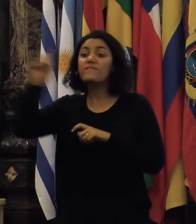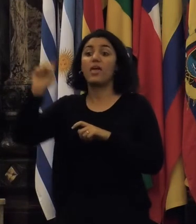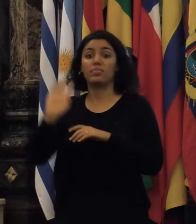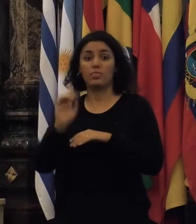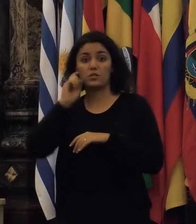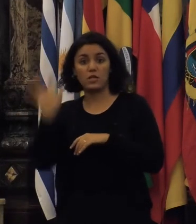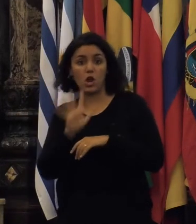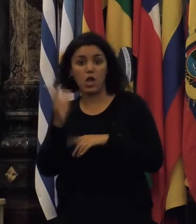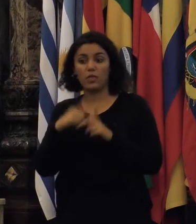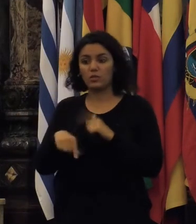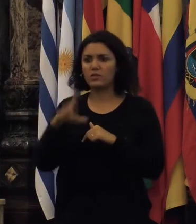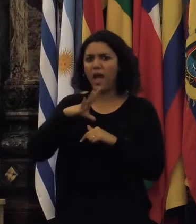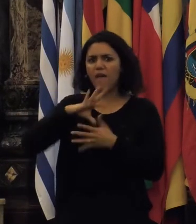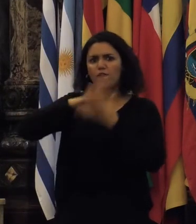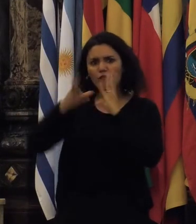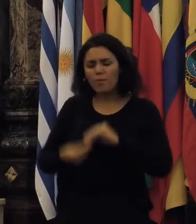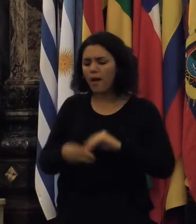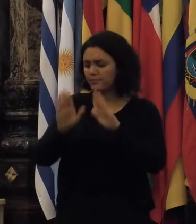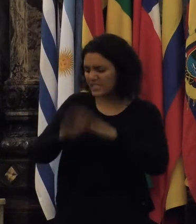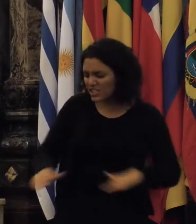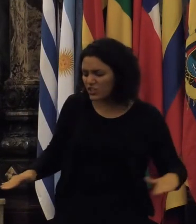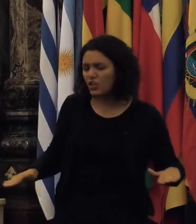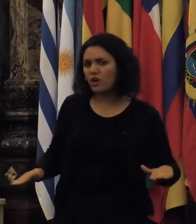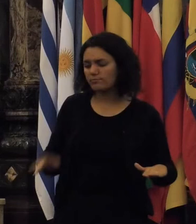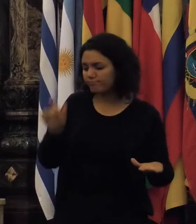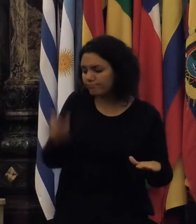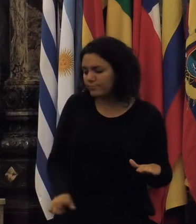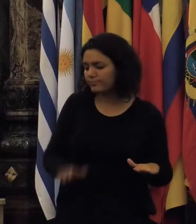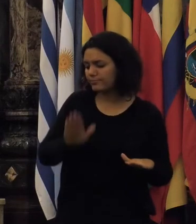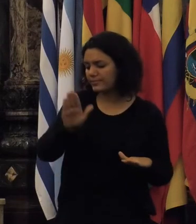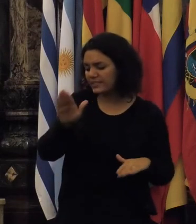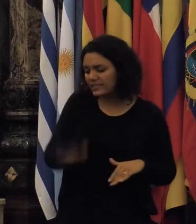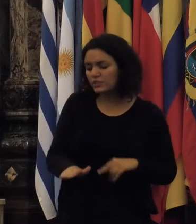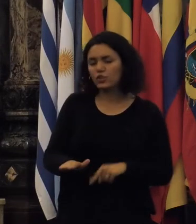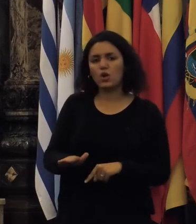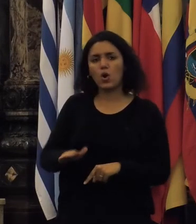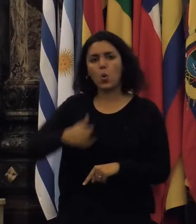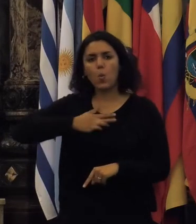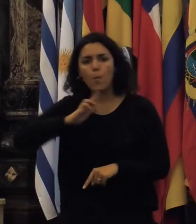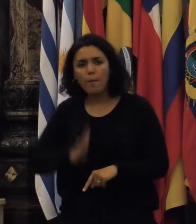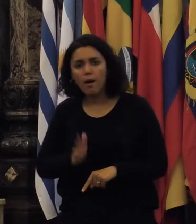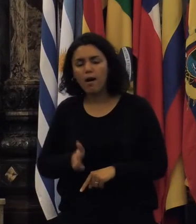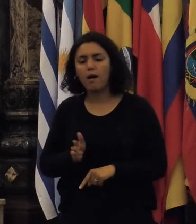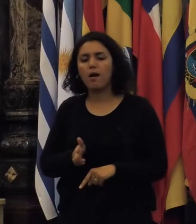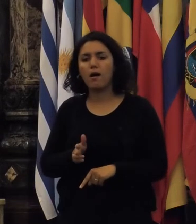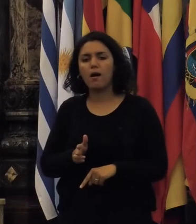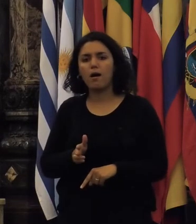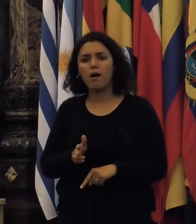¿hay manera para el sujeto infantil, para un niño, para un ser humano,